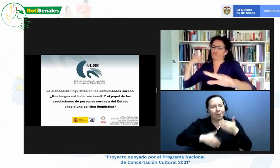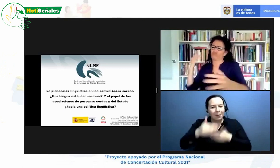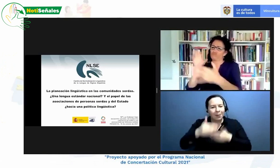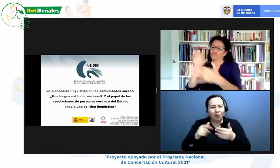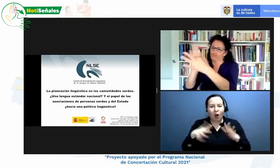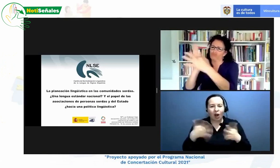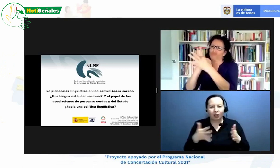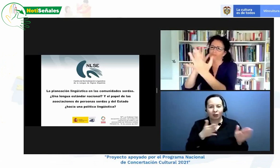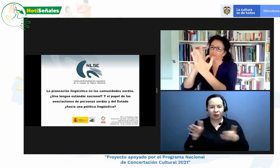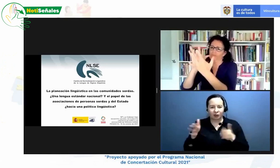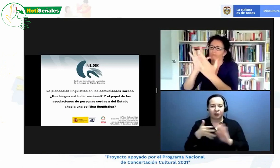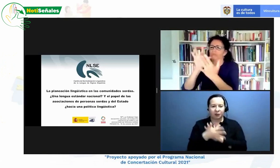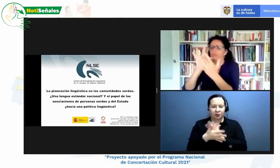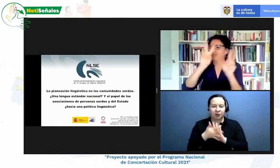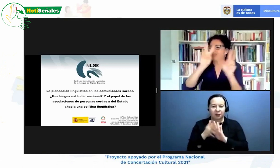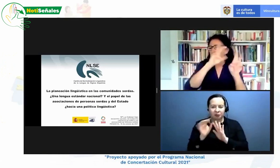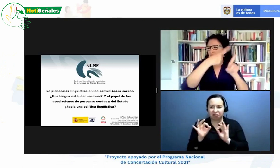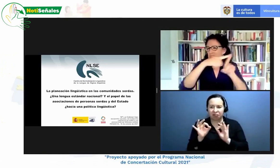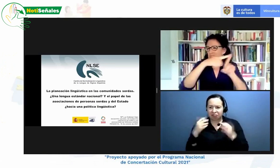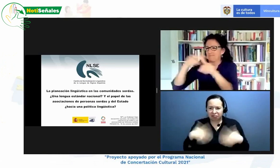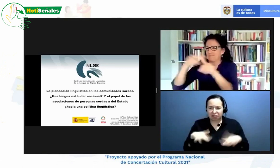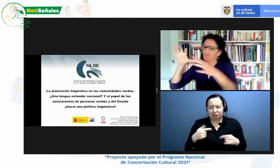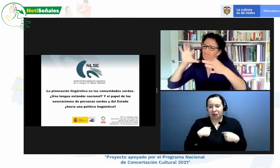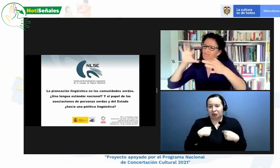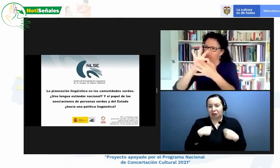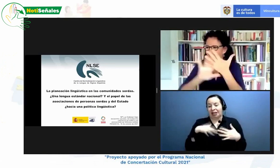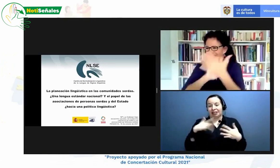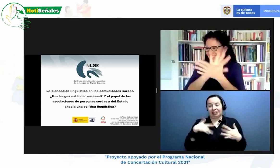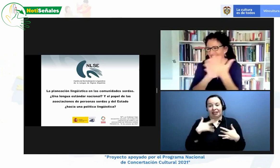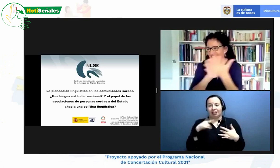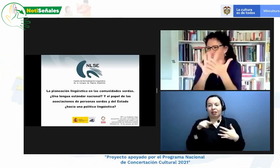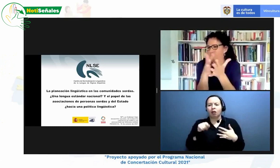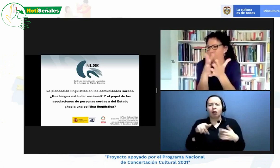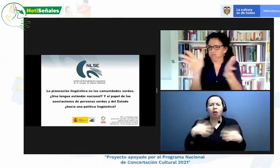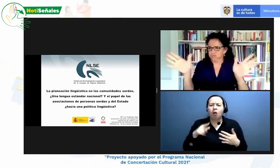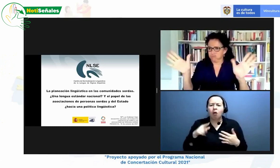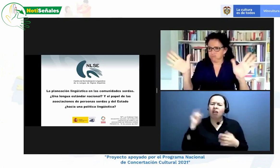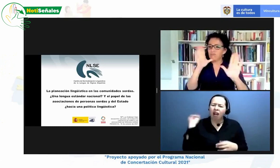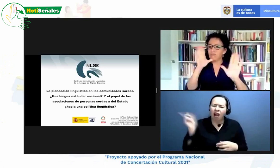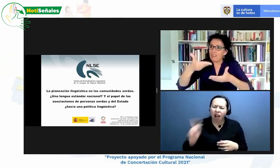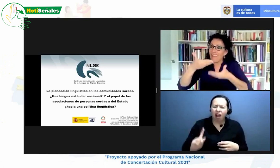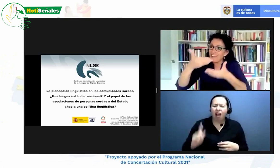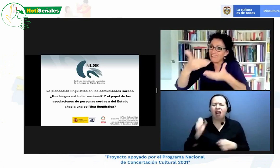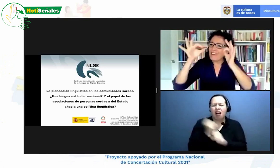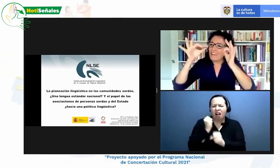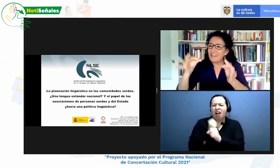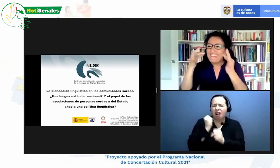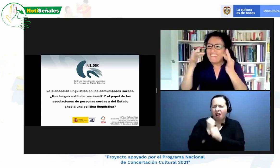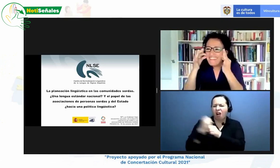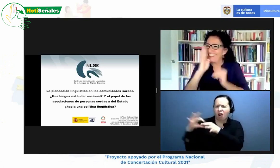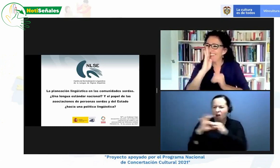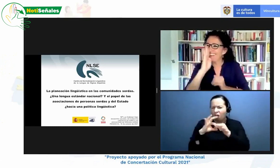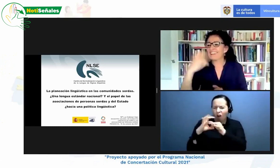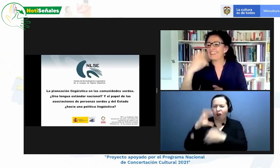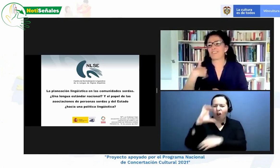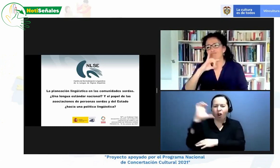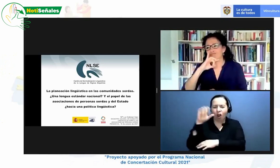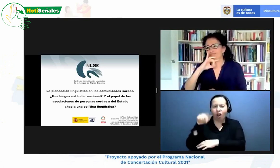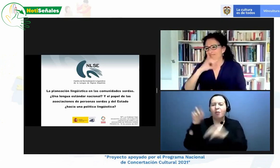mueve muchísimo. Ya llevamos bastante tiempo trabajando con Colombia y con respecto a las lenguas de signos, pero